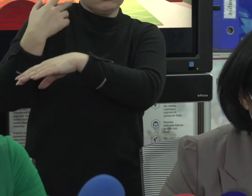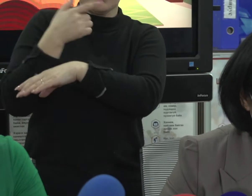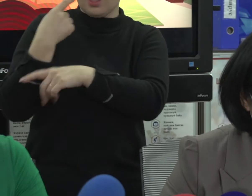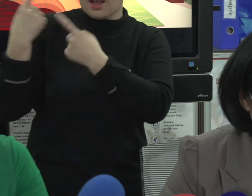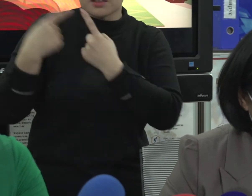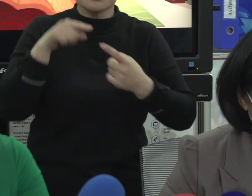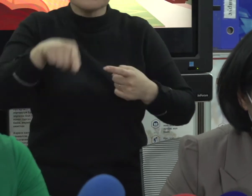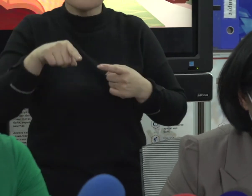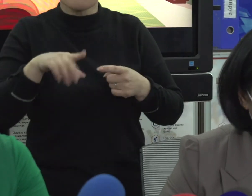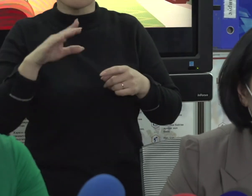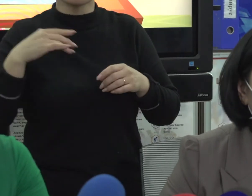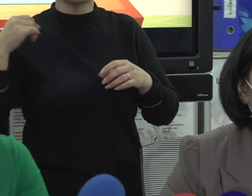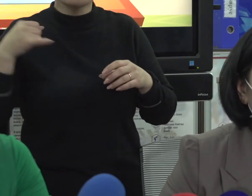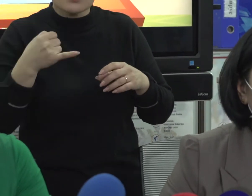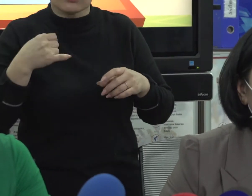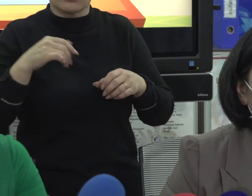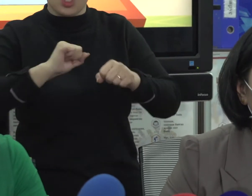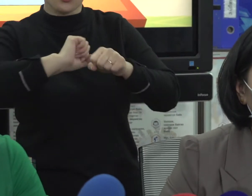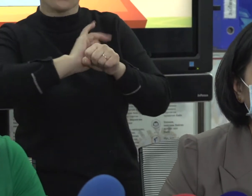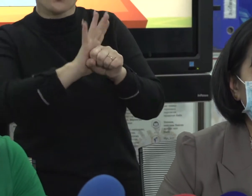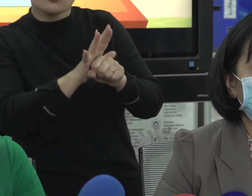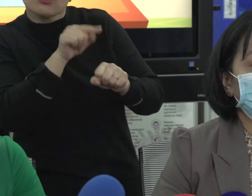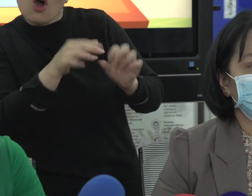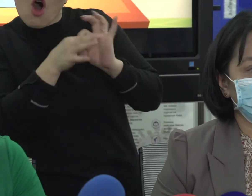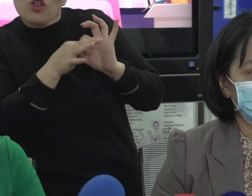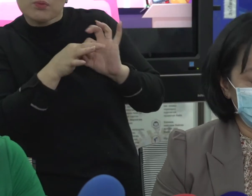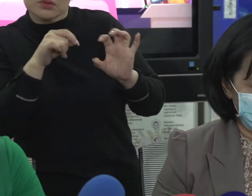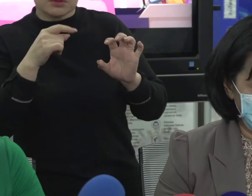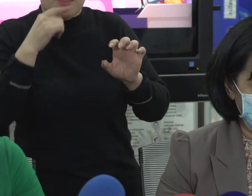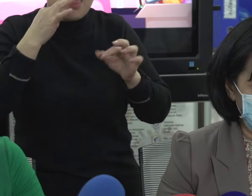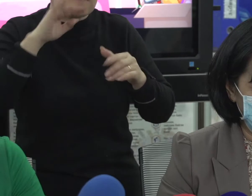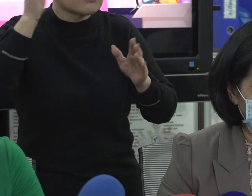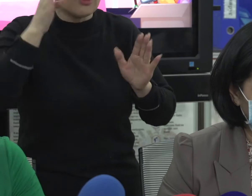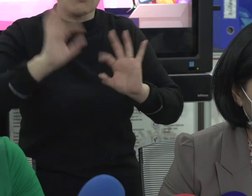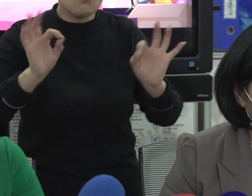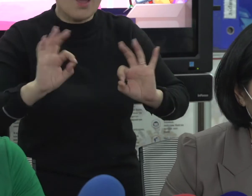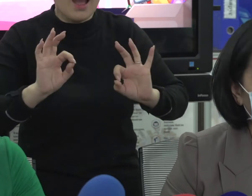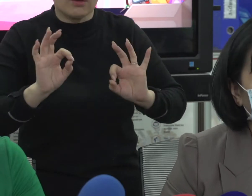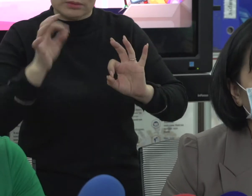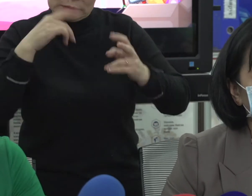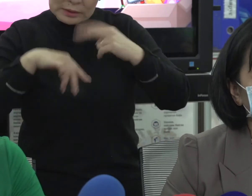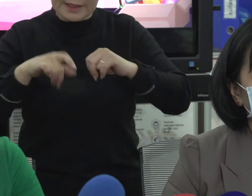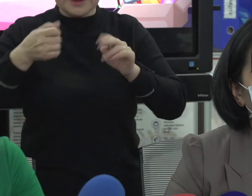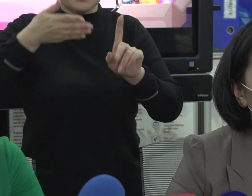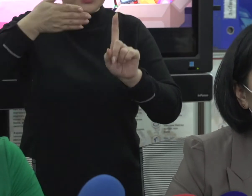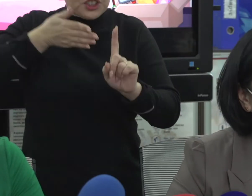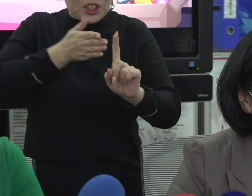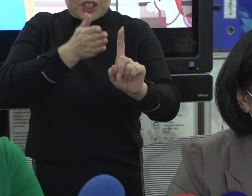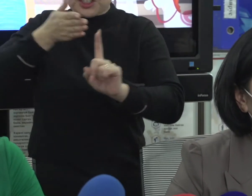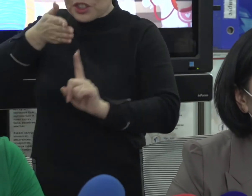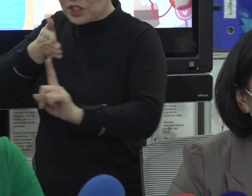ер нь тодорхой болоогүй байна. Гэхдээ ер нь бол нилээд тодорхой юм чиглэлүүд бол бий болж байна. Энэ